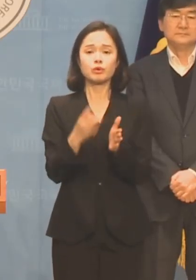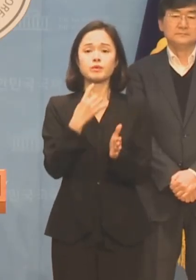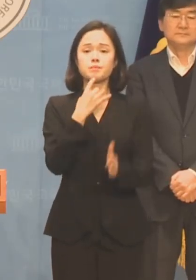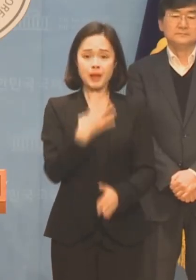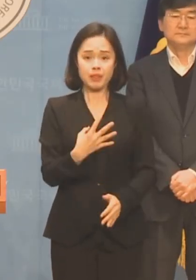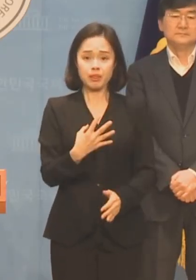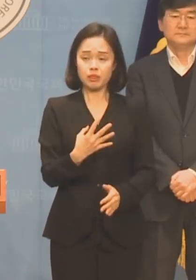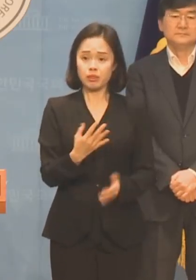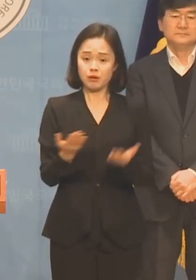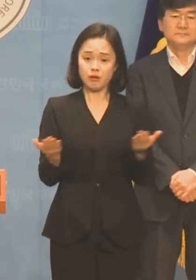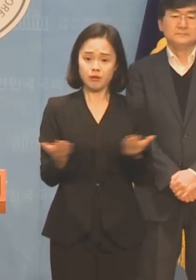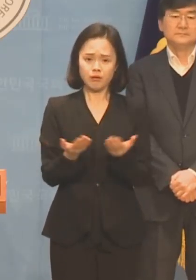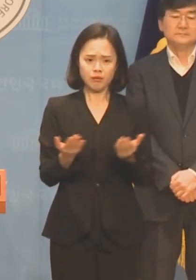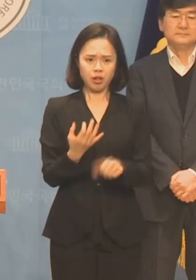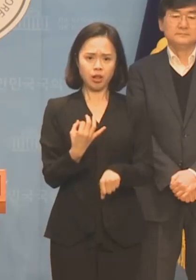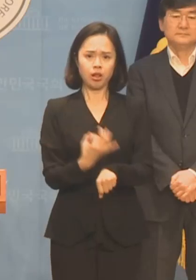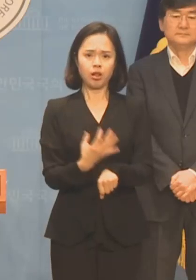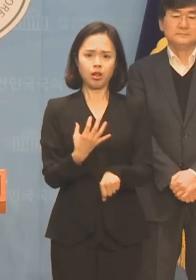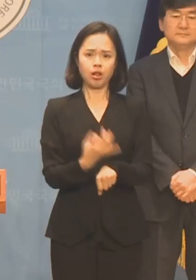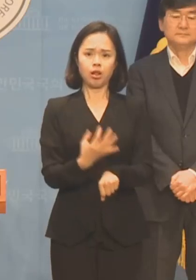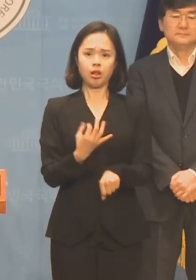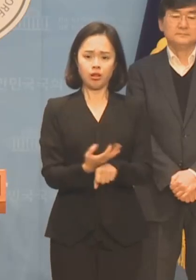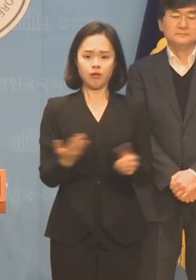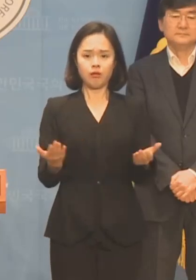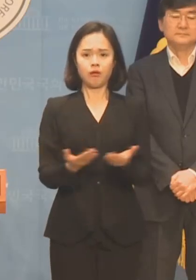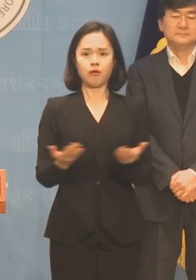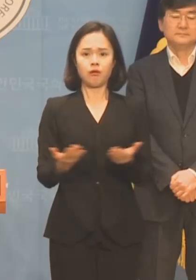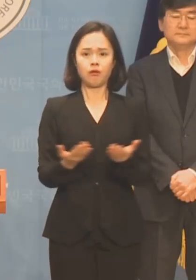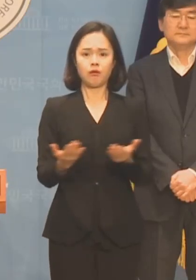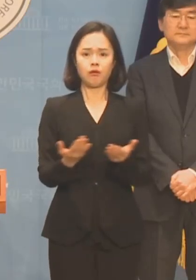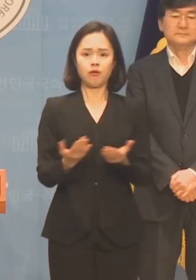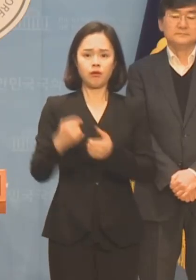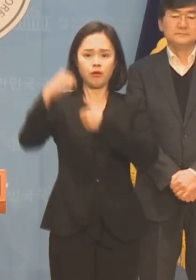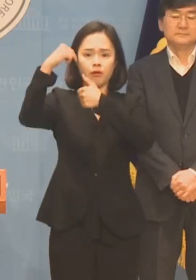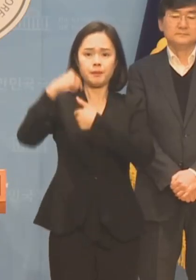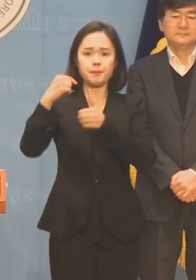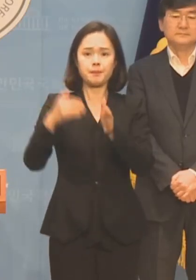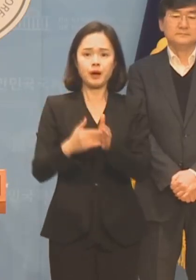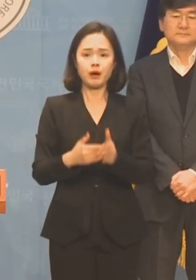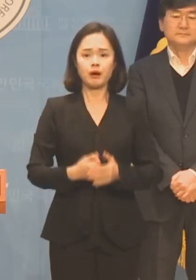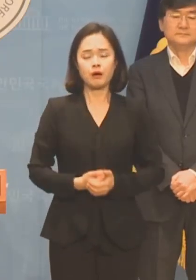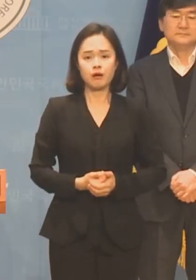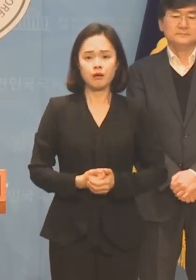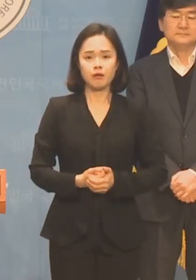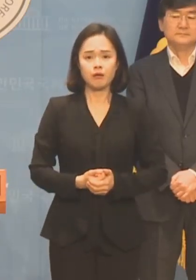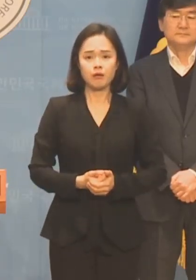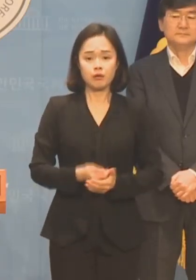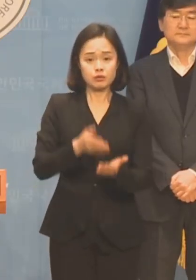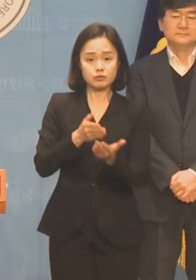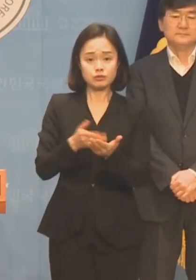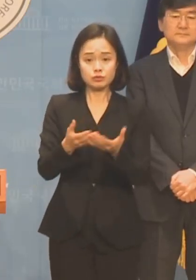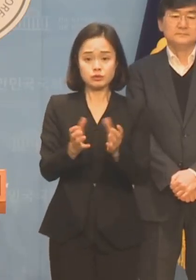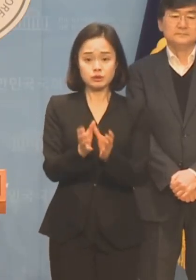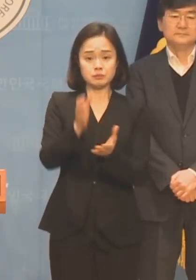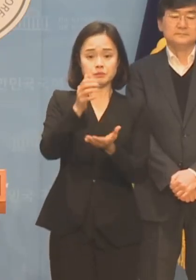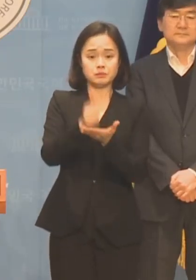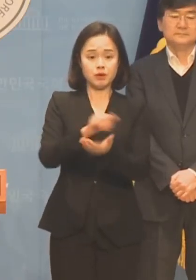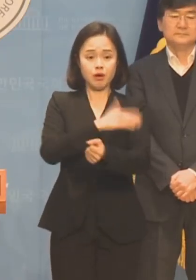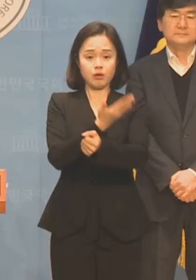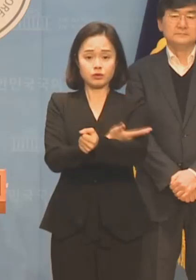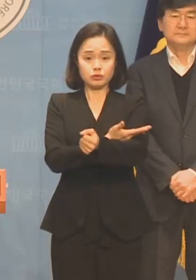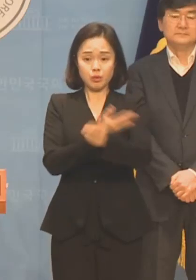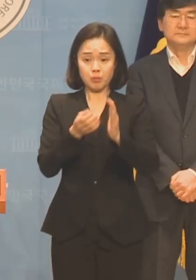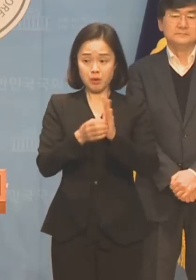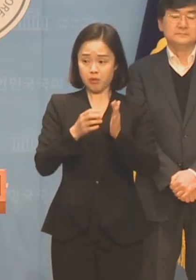보도본부장, 보도국장급의 인사들이 단순한 자료 정리 업무에 배치되는 그런 참담한 일을